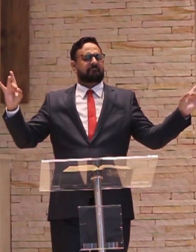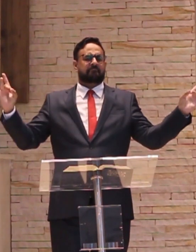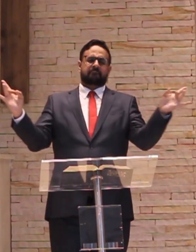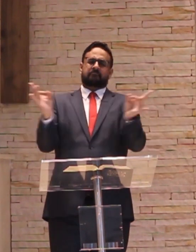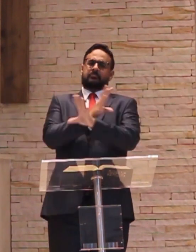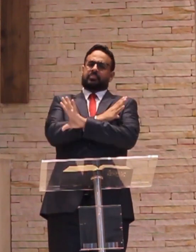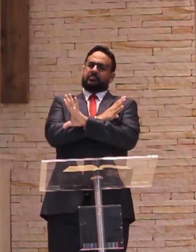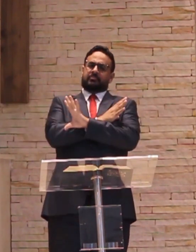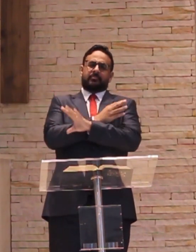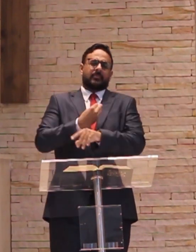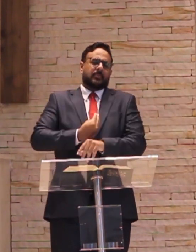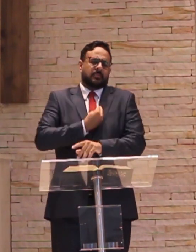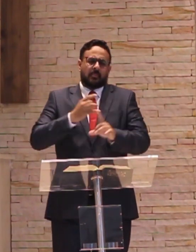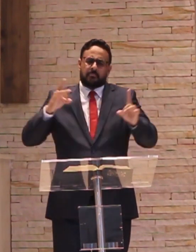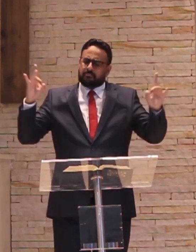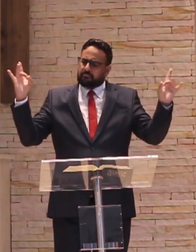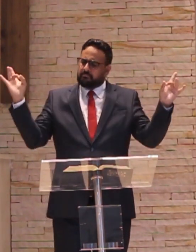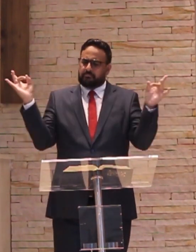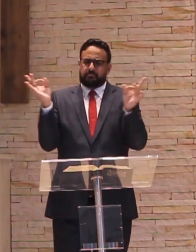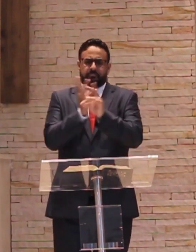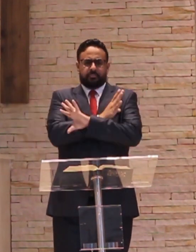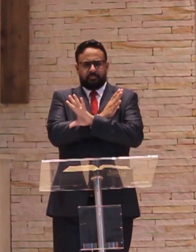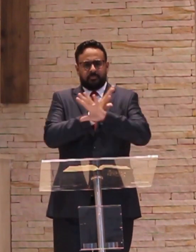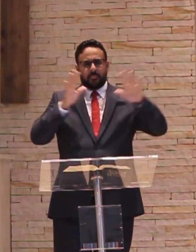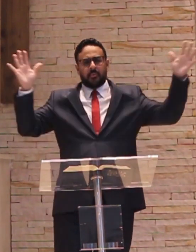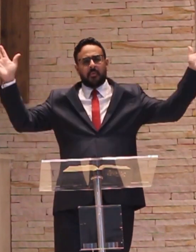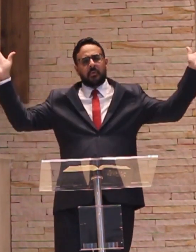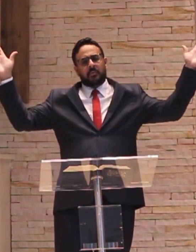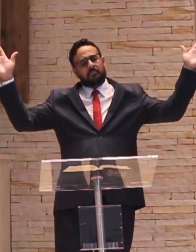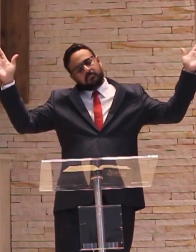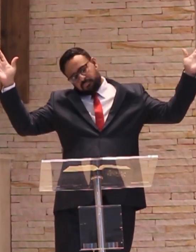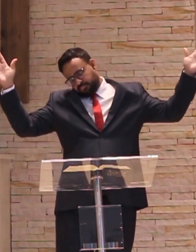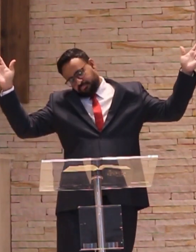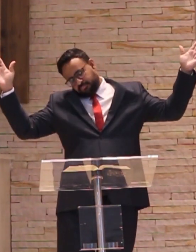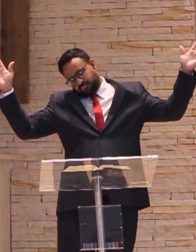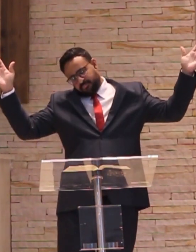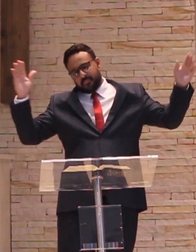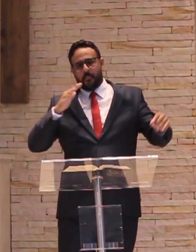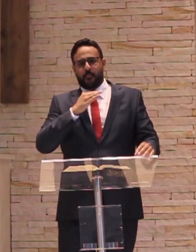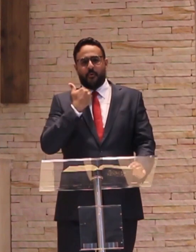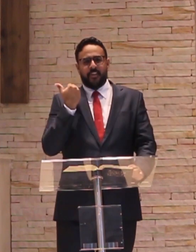essa frase que está no verso 30 de João capítulo 19.